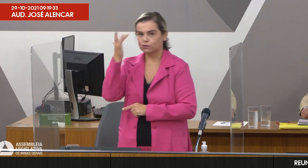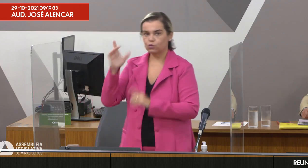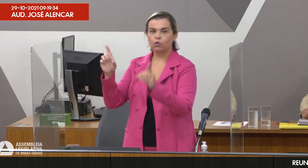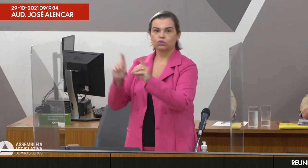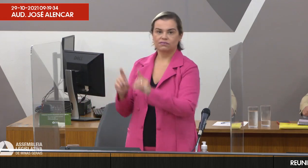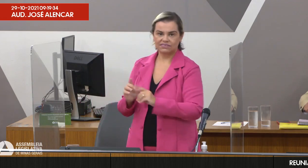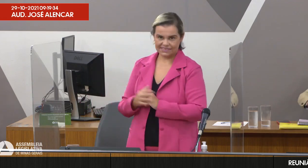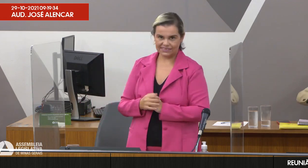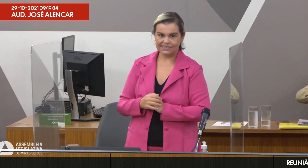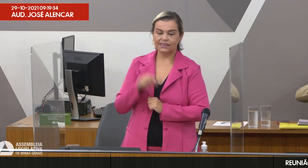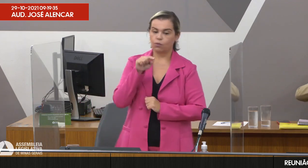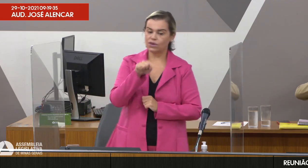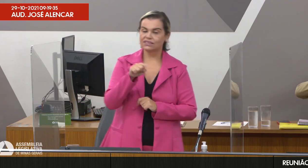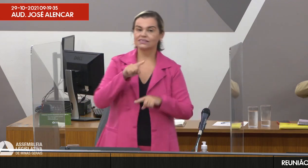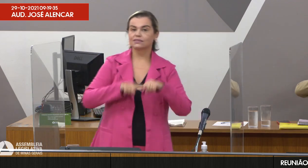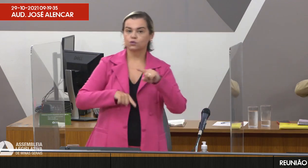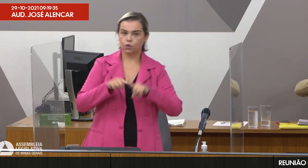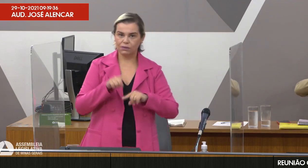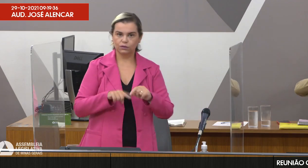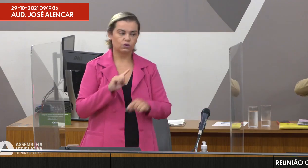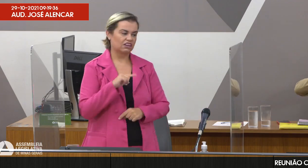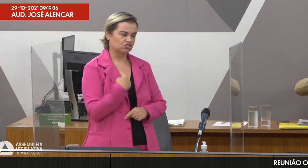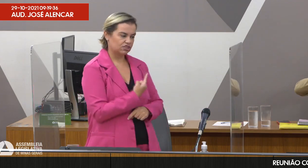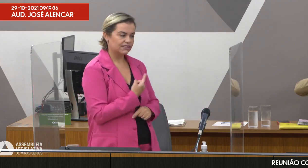o contexto em que essa pessoa está inserida na nossa sociedade.